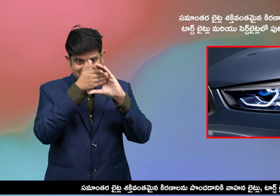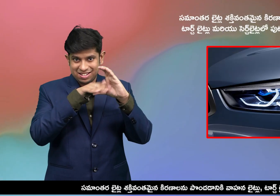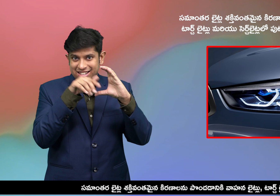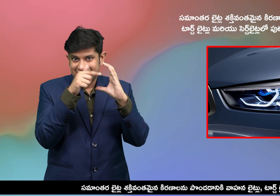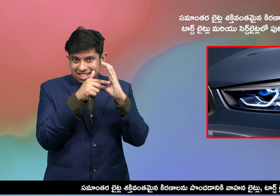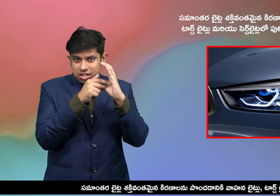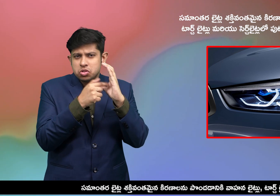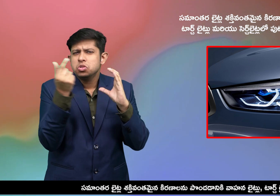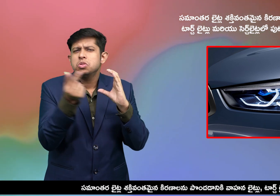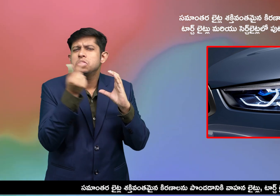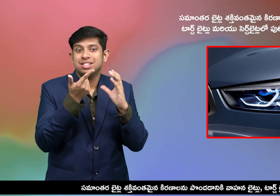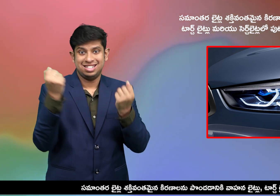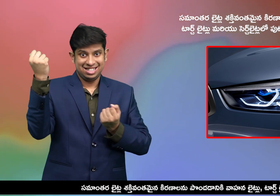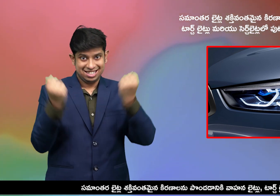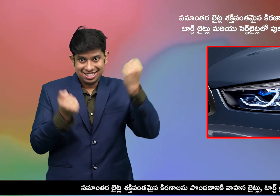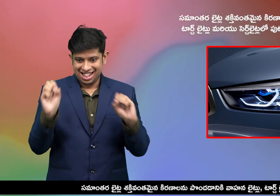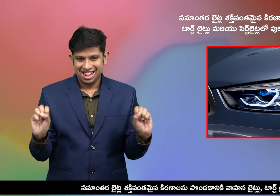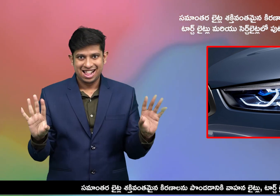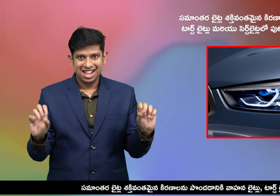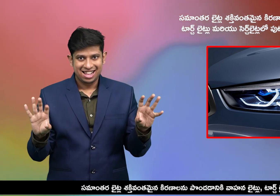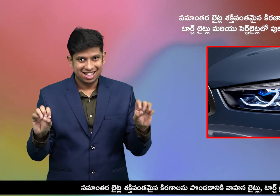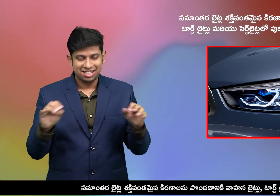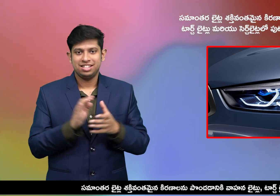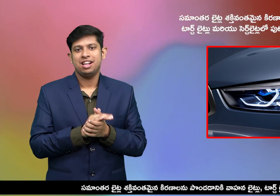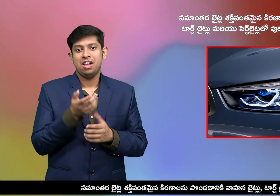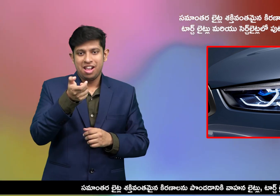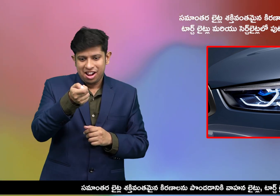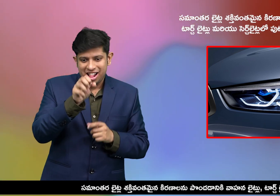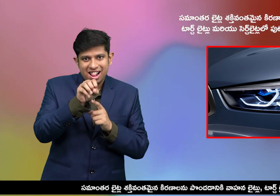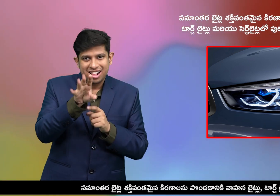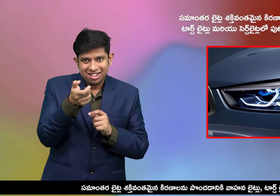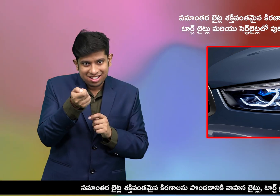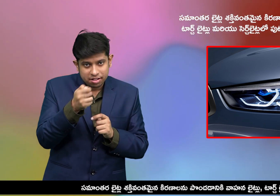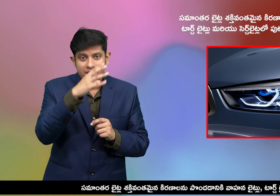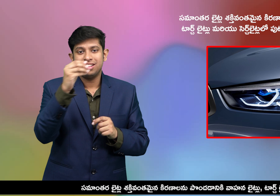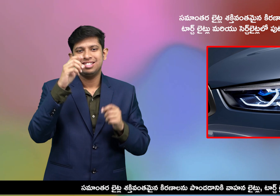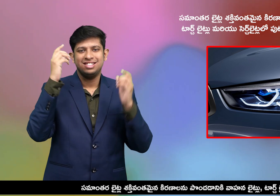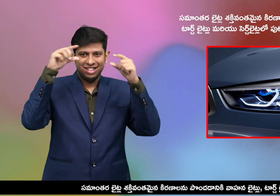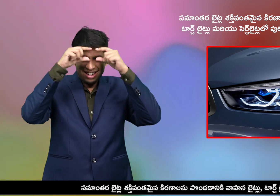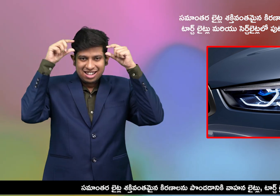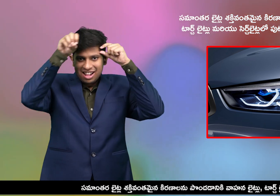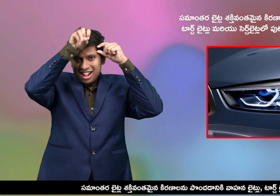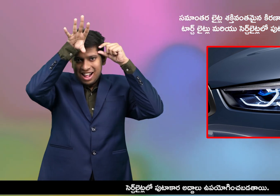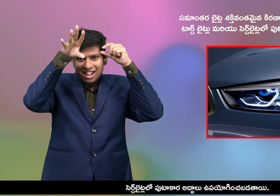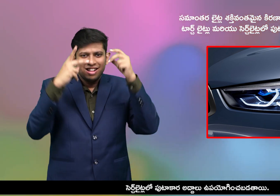సమాంతర లైట్ల శక్తివంతమైన కిరణాలను పొందడానికి వాహన లైట్లు, టార్చ్ లైట్లు మరియు సెర్చ్